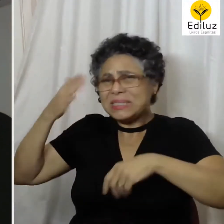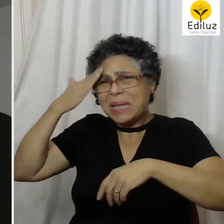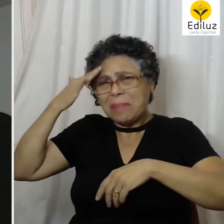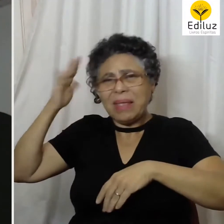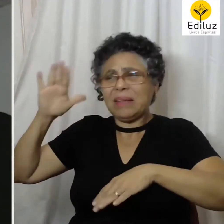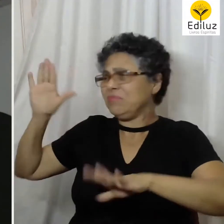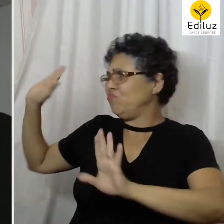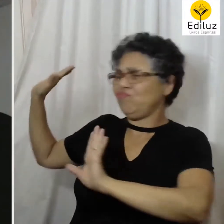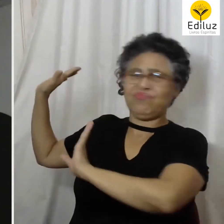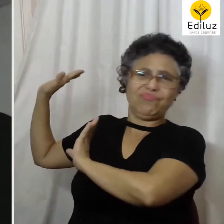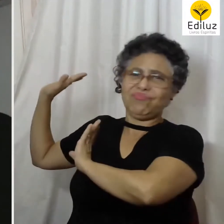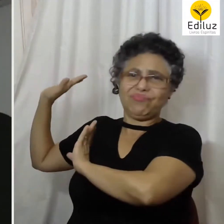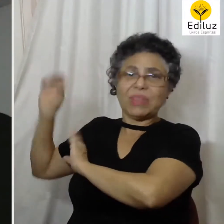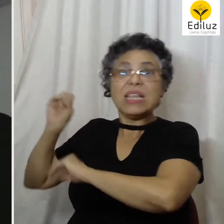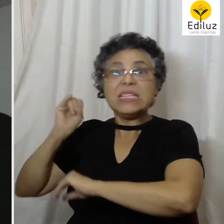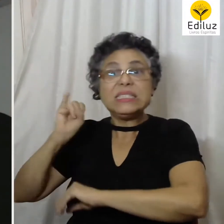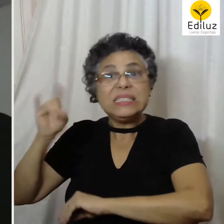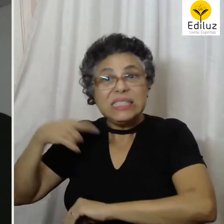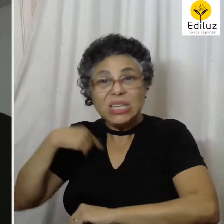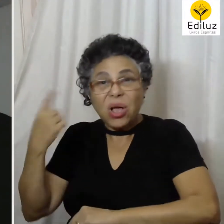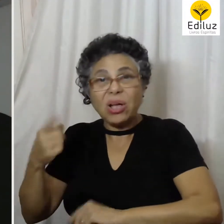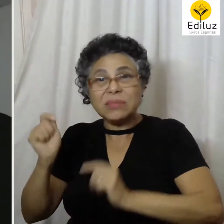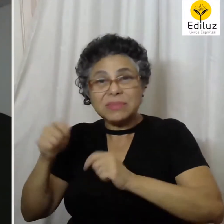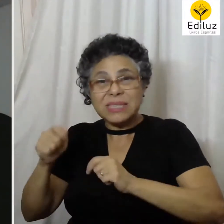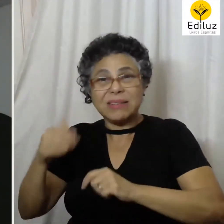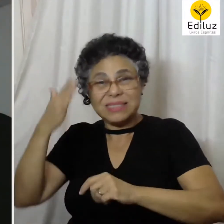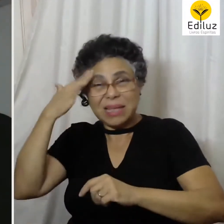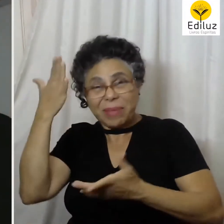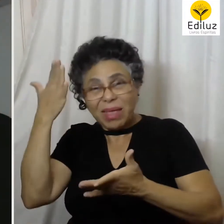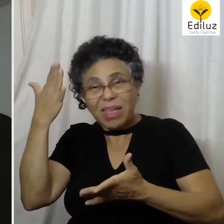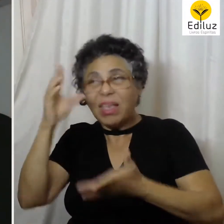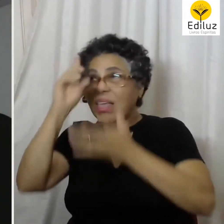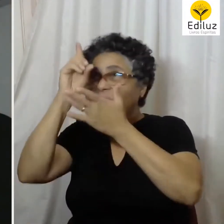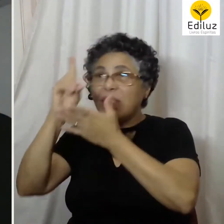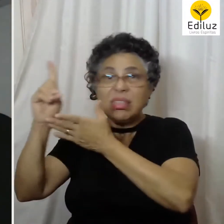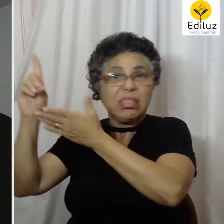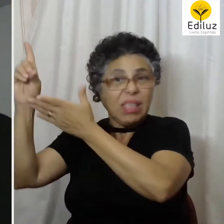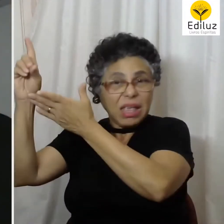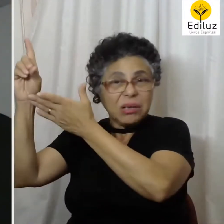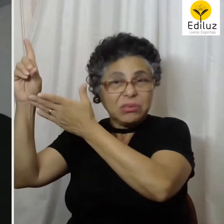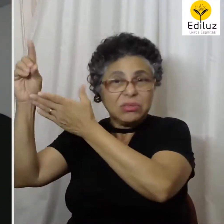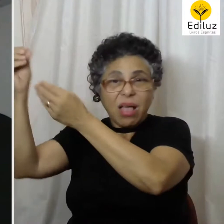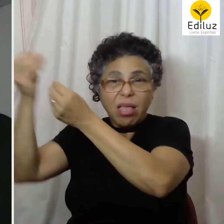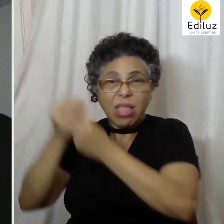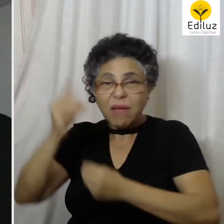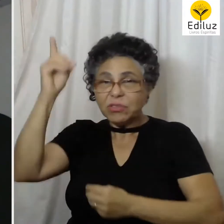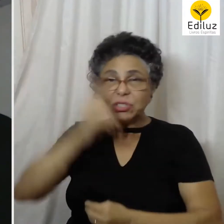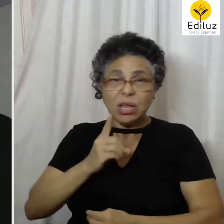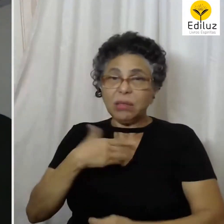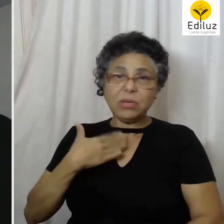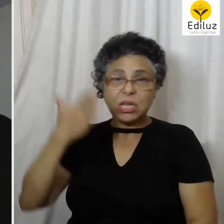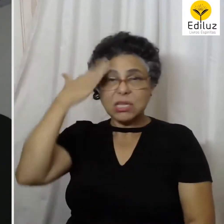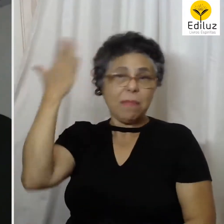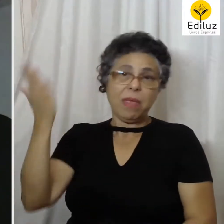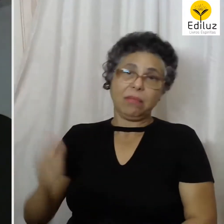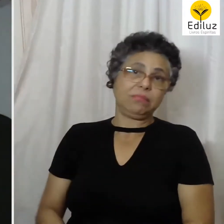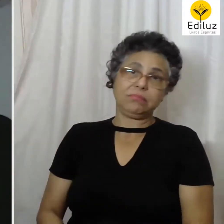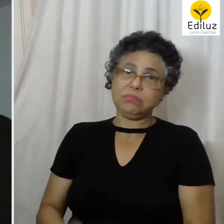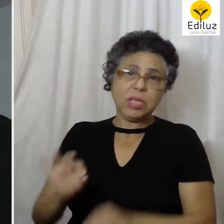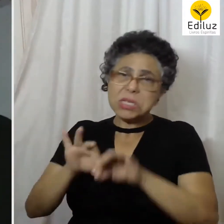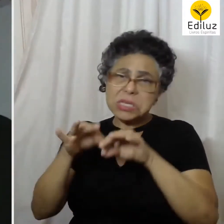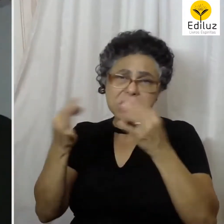que saber, nos teria sido dado o direito a essa informação,